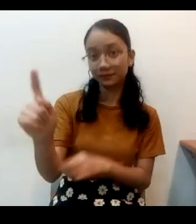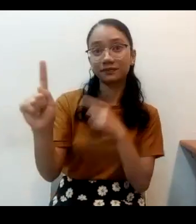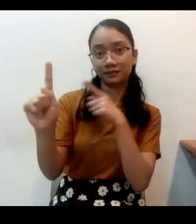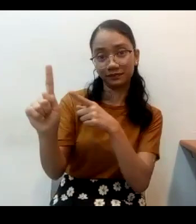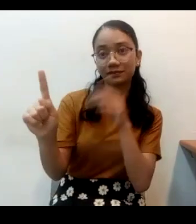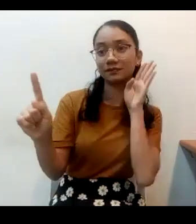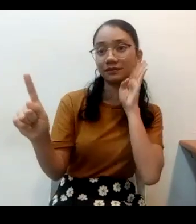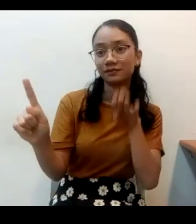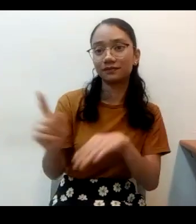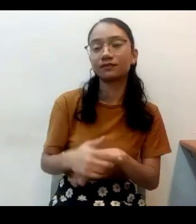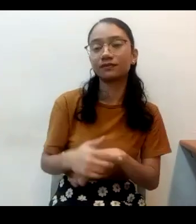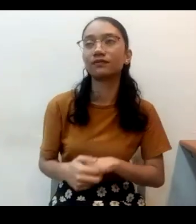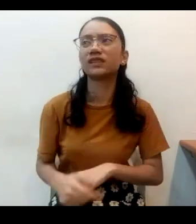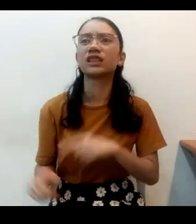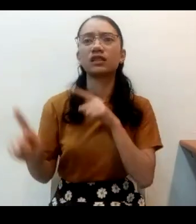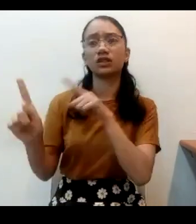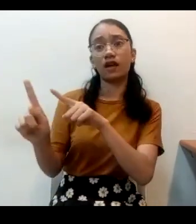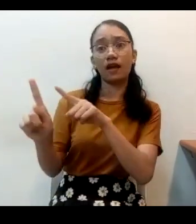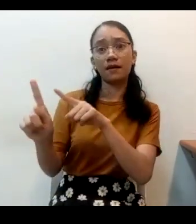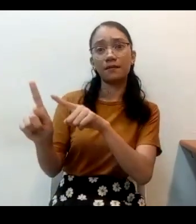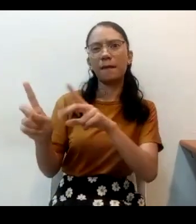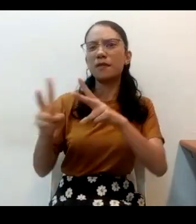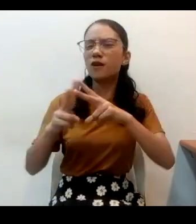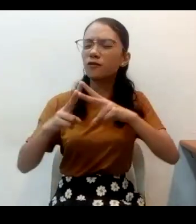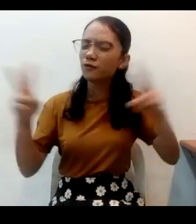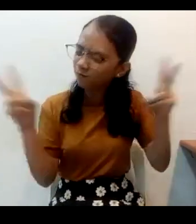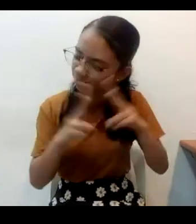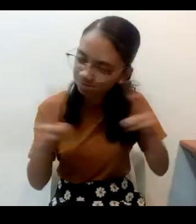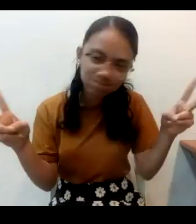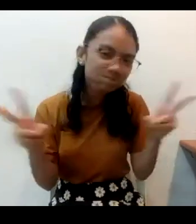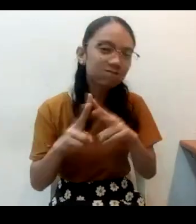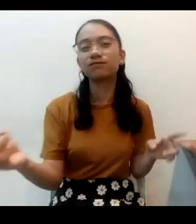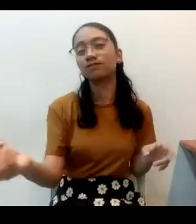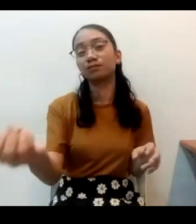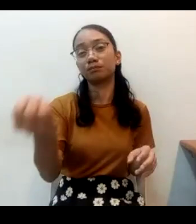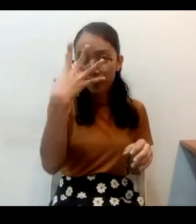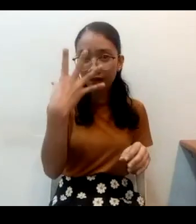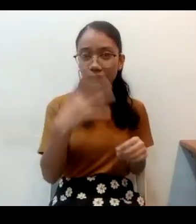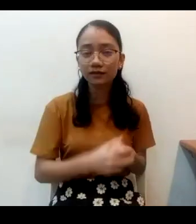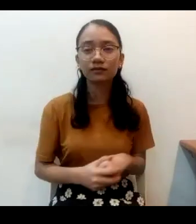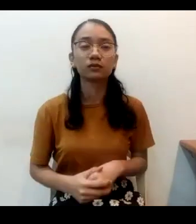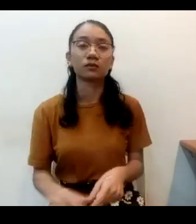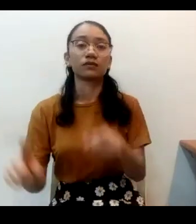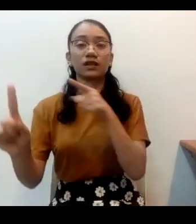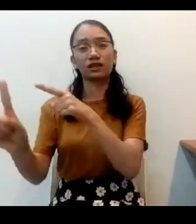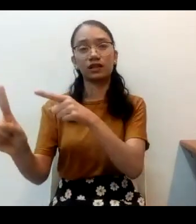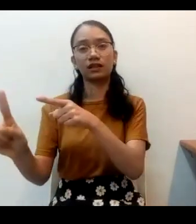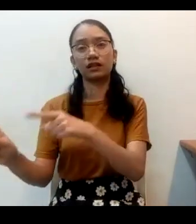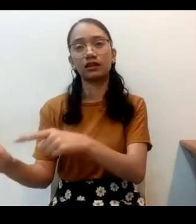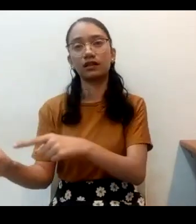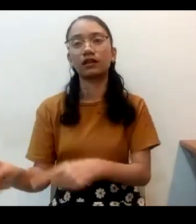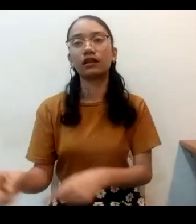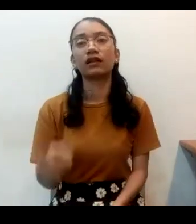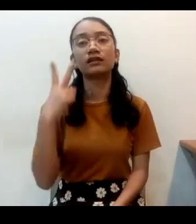isang kapatid. He looks so pangit. Na po talaga ay mukhang pangit. So whenever he look at the mirror,